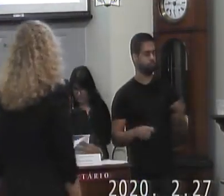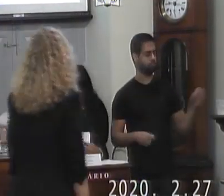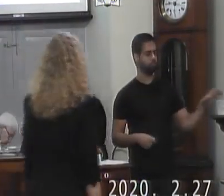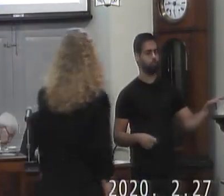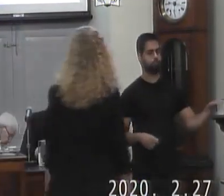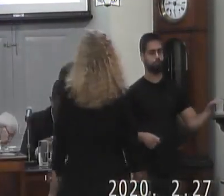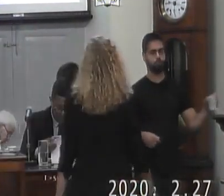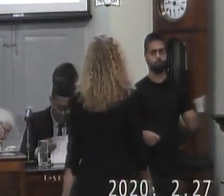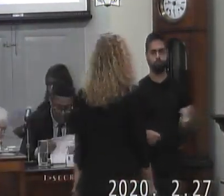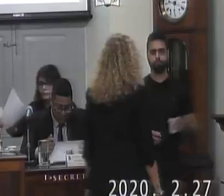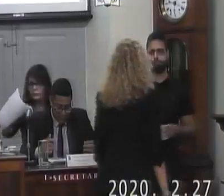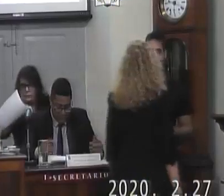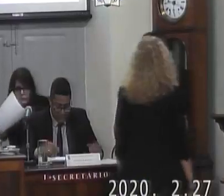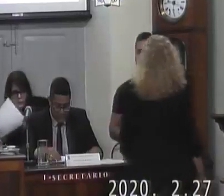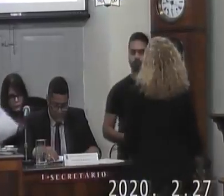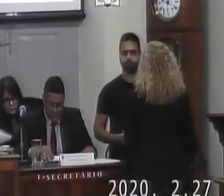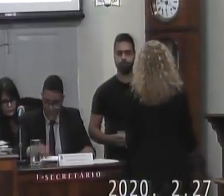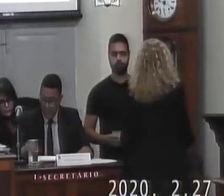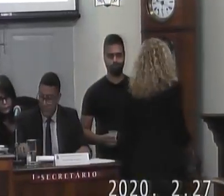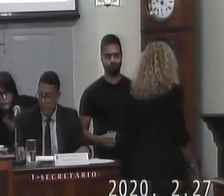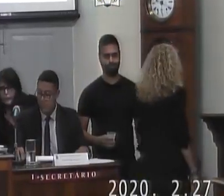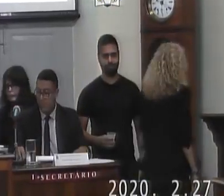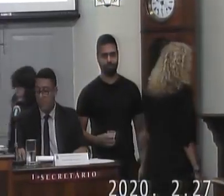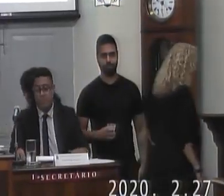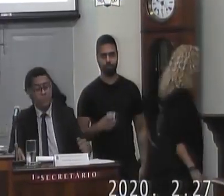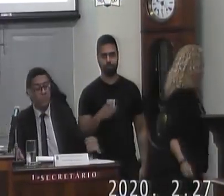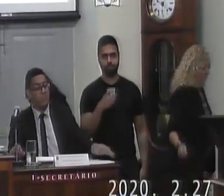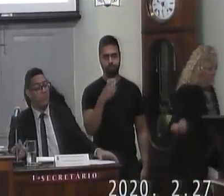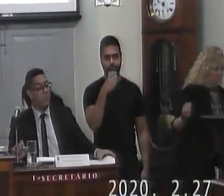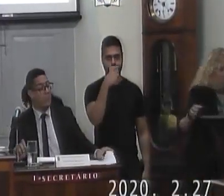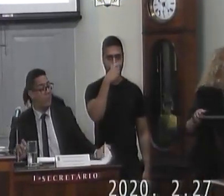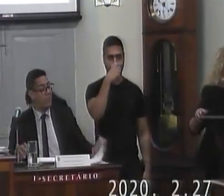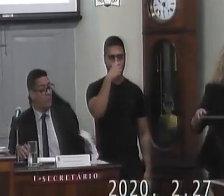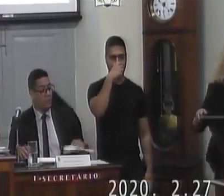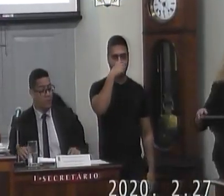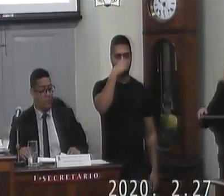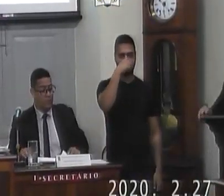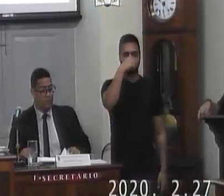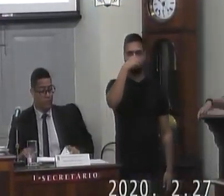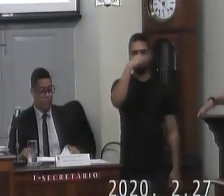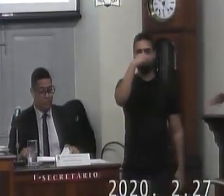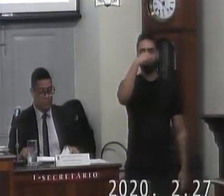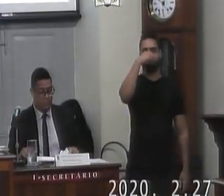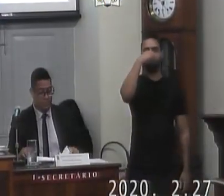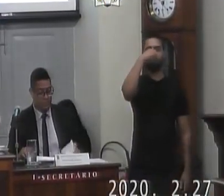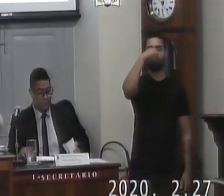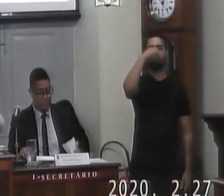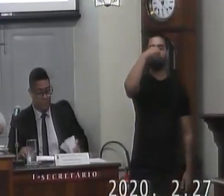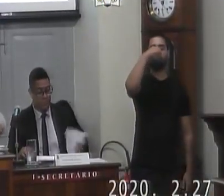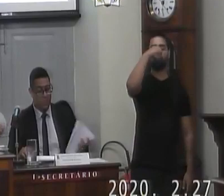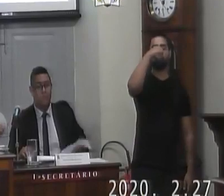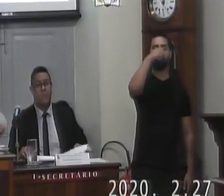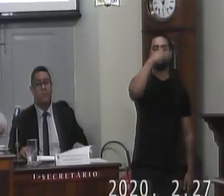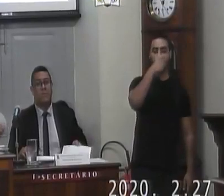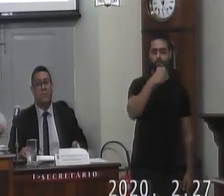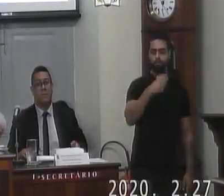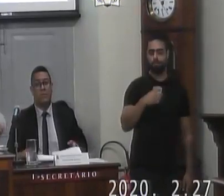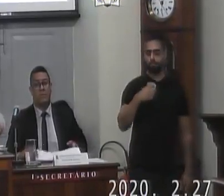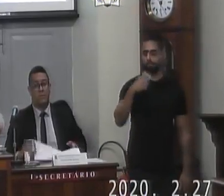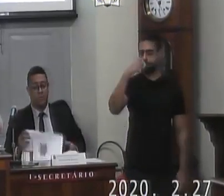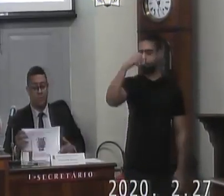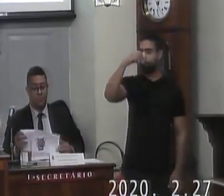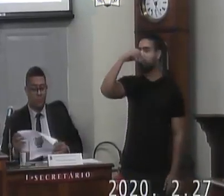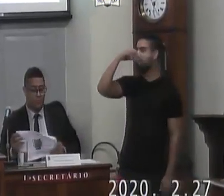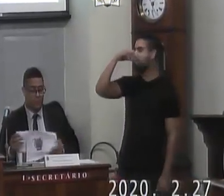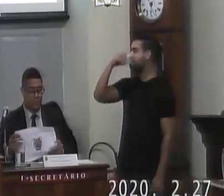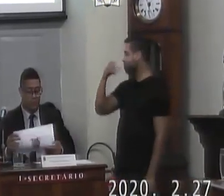2019. Fique à vontade e a assessoria da senhora também fica à vontade no nosso plenário.